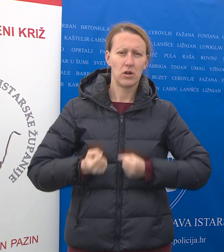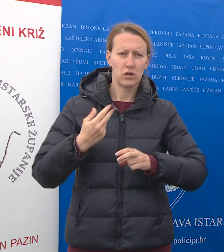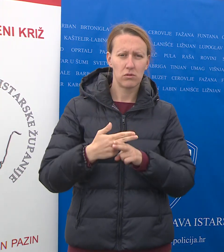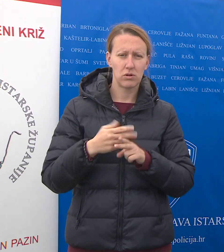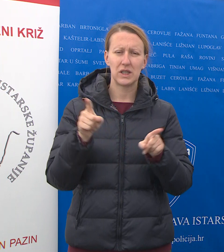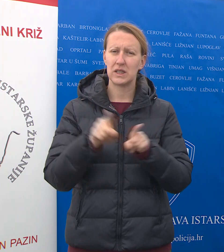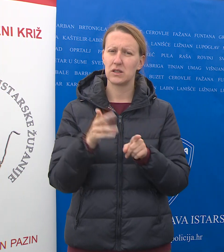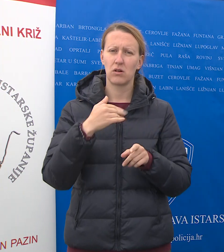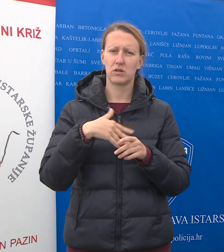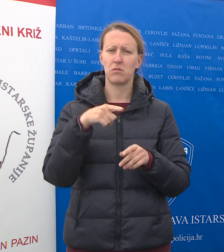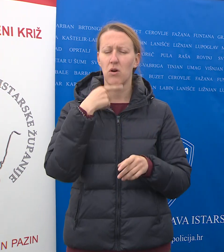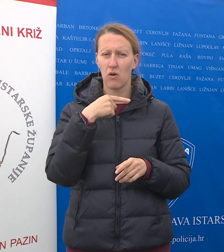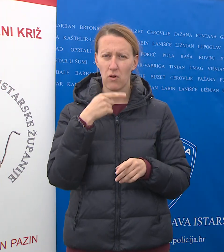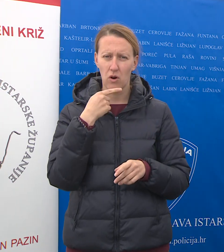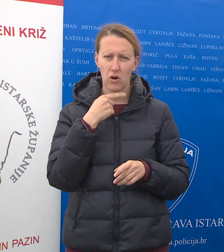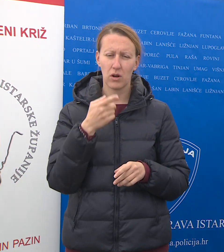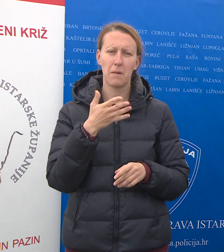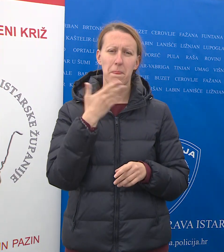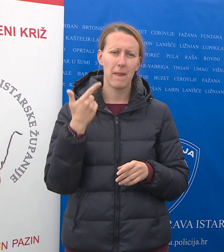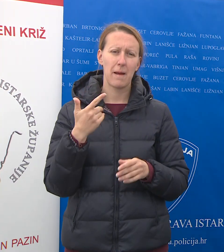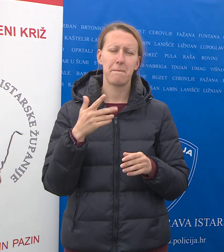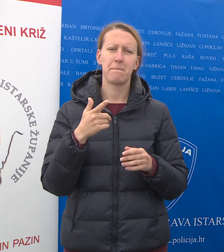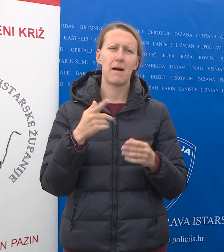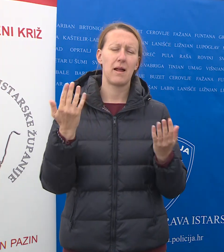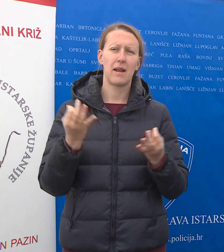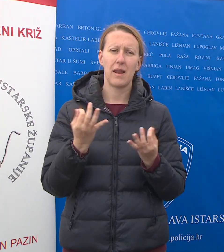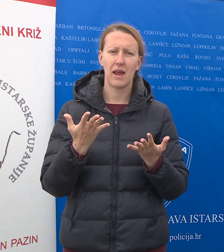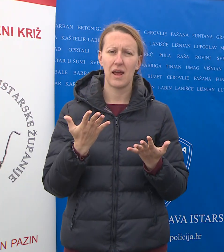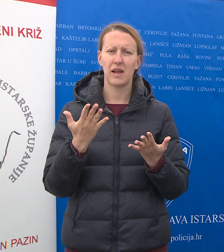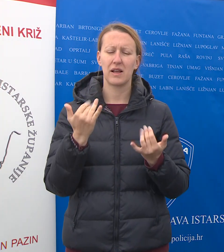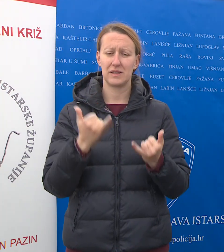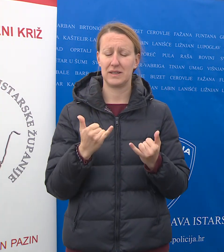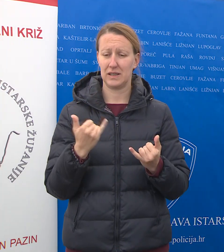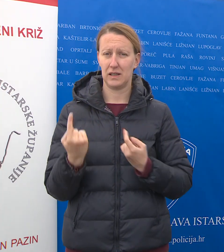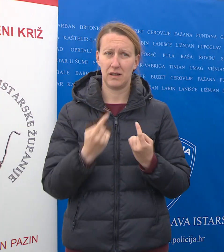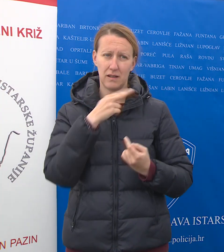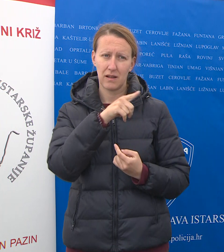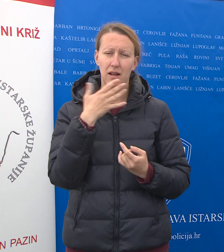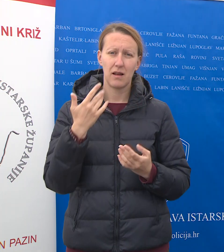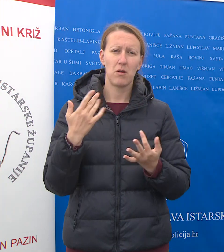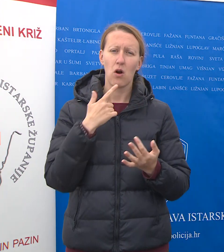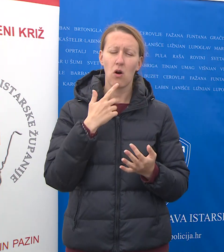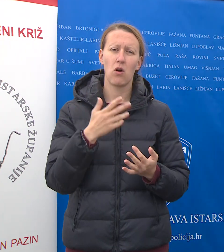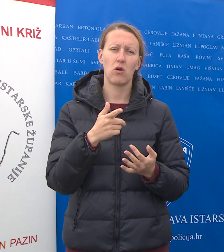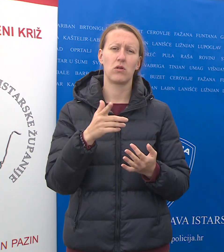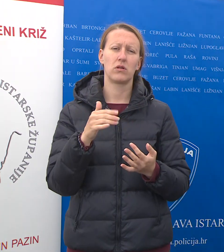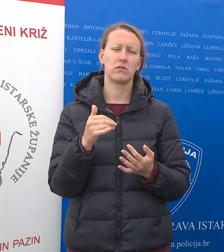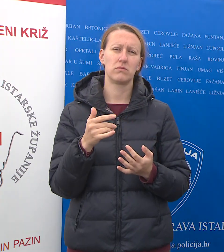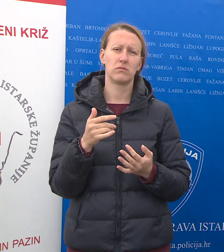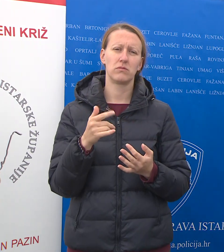principu isto kako sam i govorila. Nema potencijalnih, barem u ovom trenutku, pacijenata koji